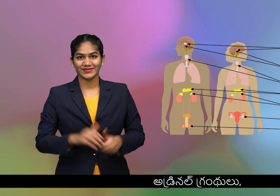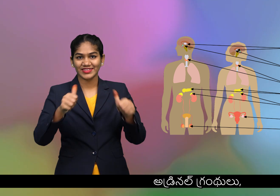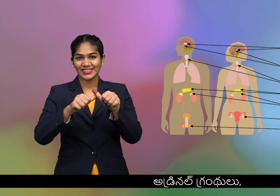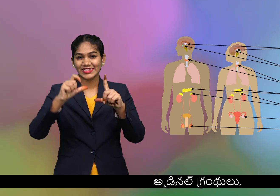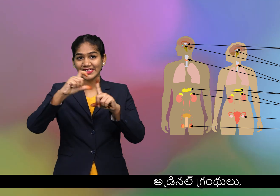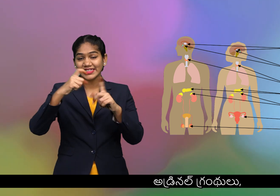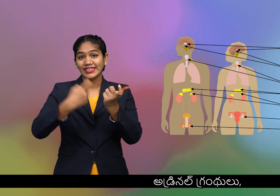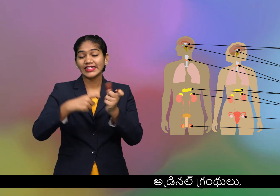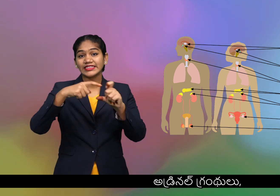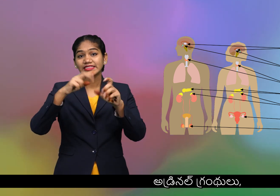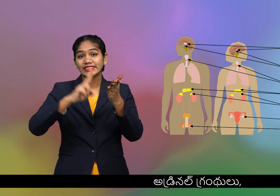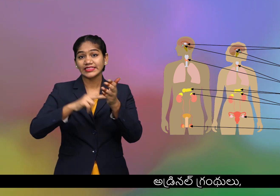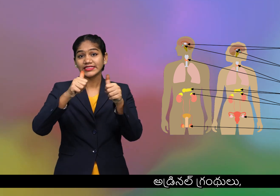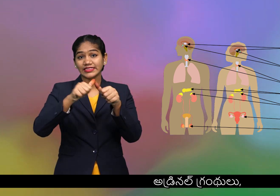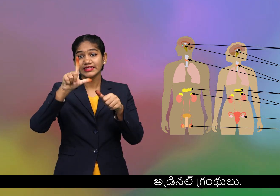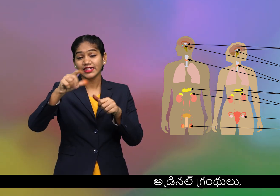అడ్రినల్ గ్రంథులు,